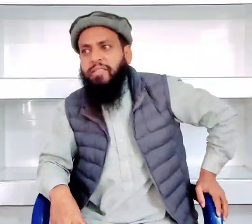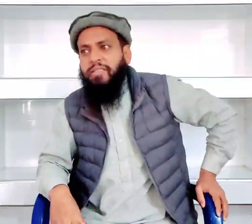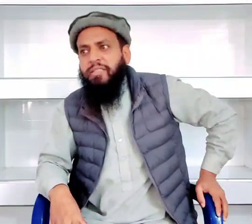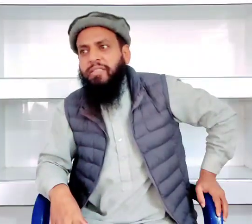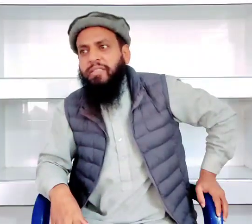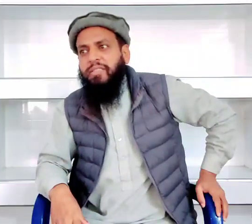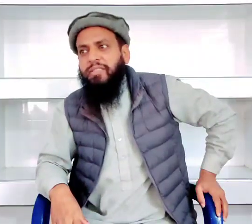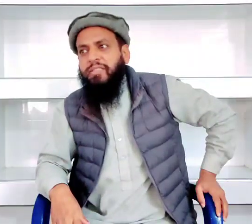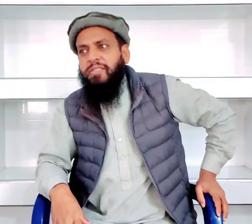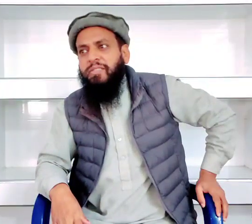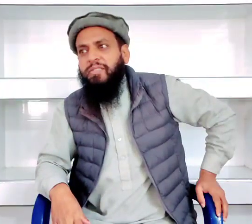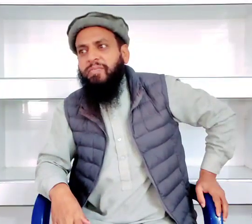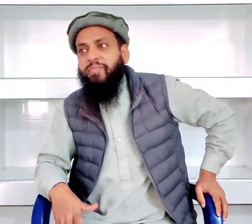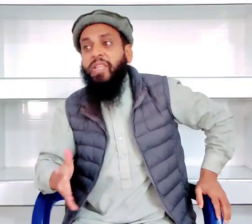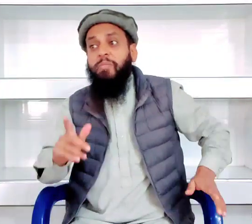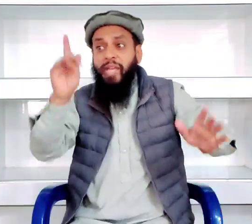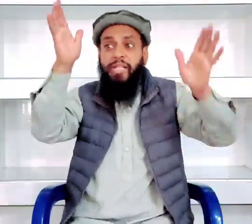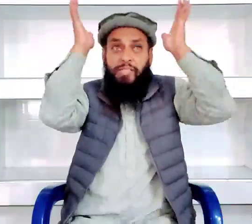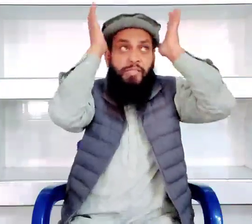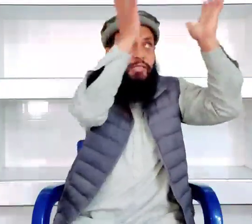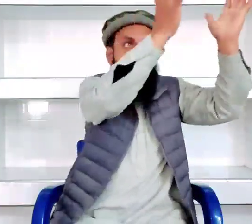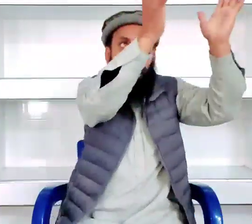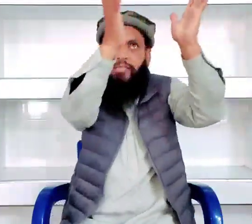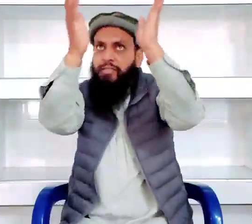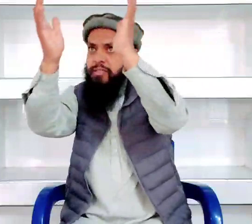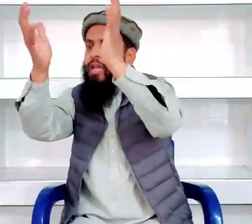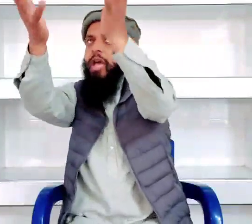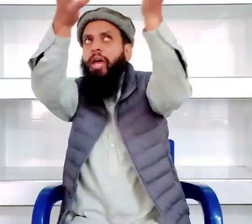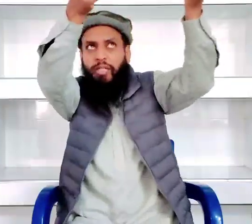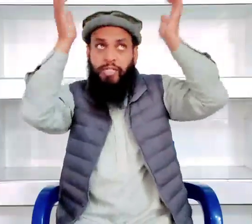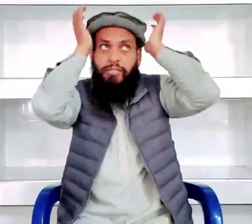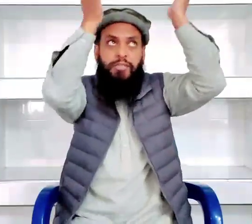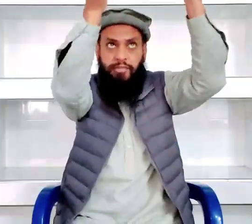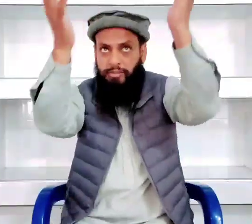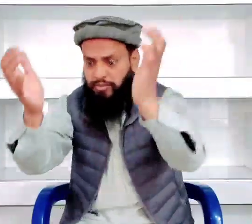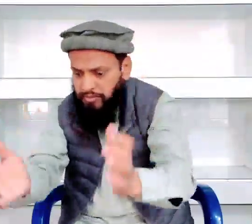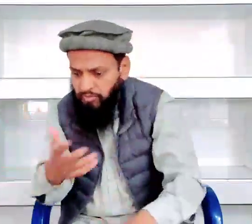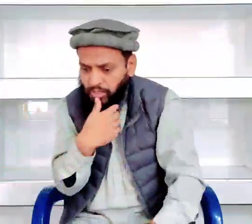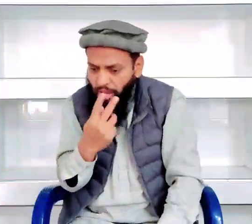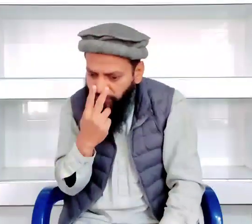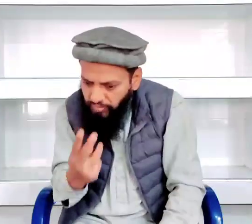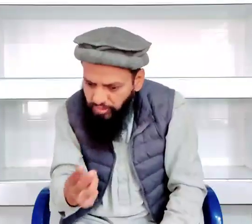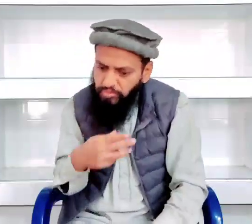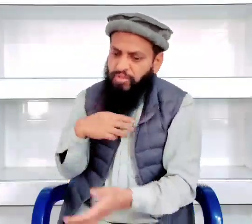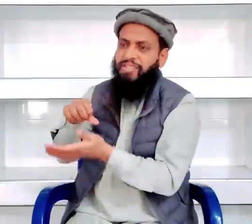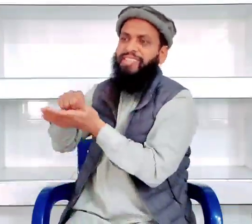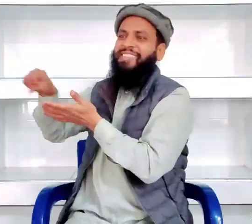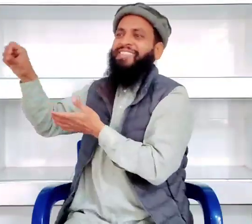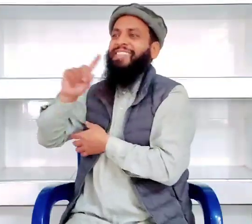ہوئے یا جڑی قیمت زیادہ ہوئے اور او نو خرید لے پئے تو اے دے اندر جا کے ویچن والے نو نقصان ہوے گا یا لین